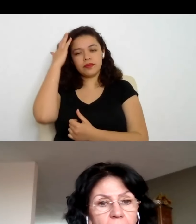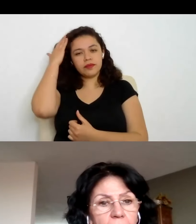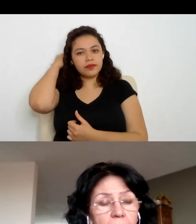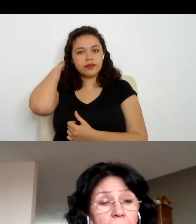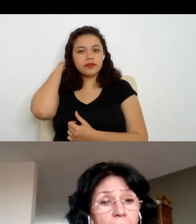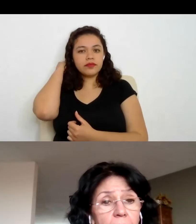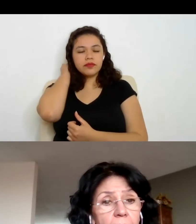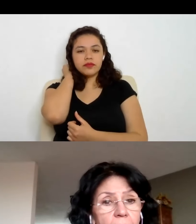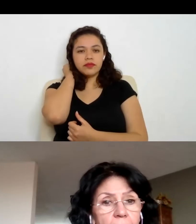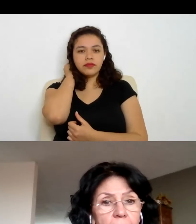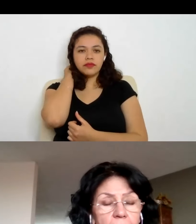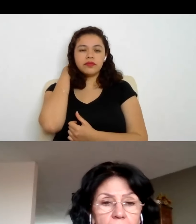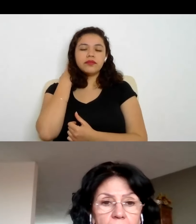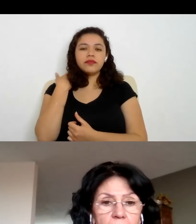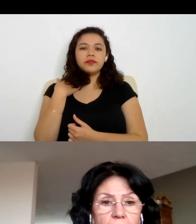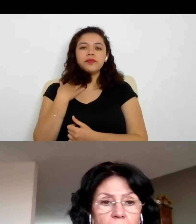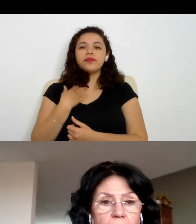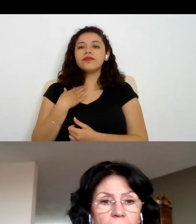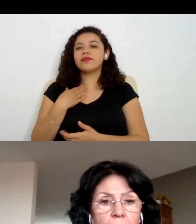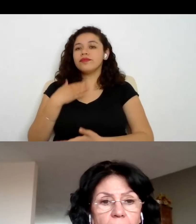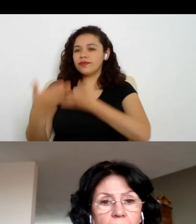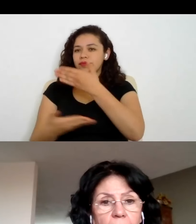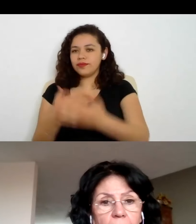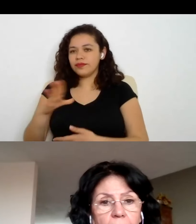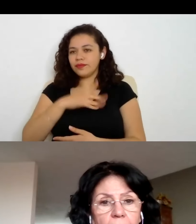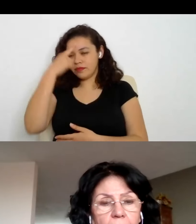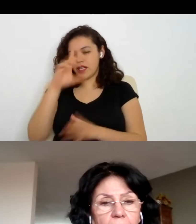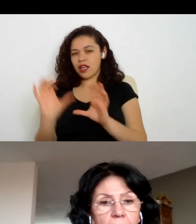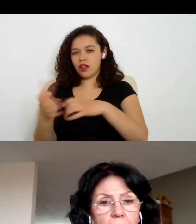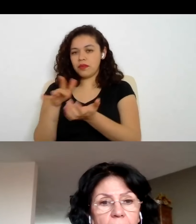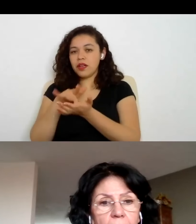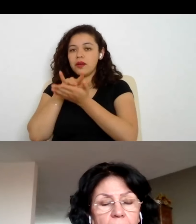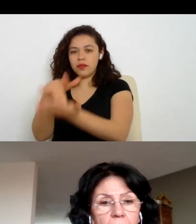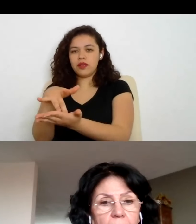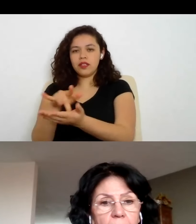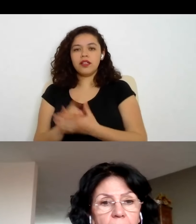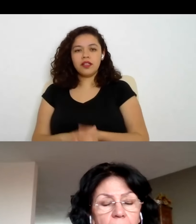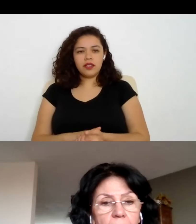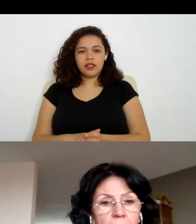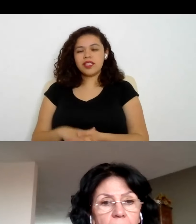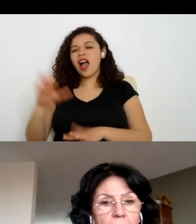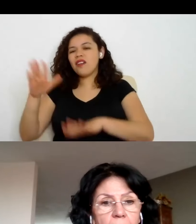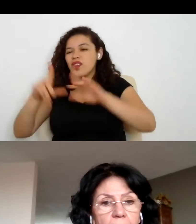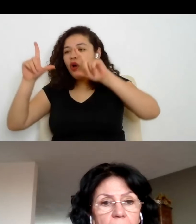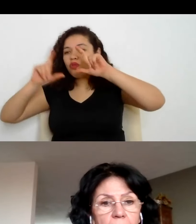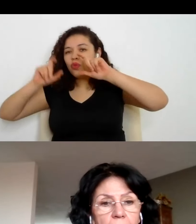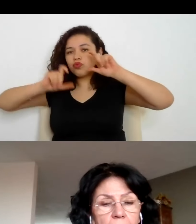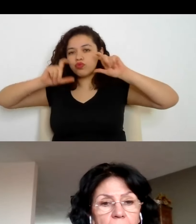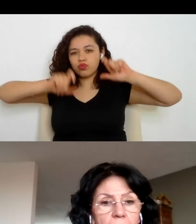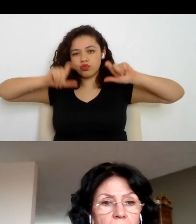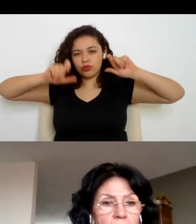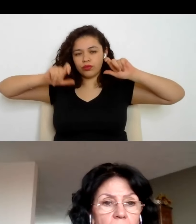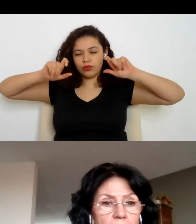tipo de servicios en pro de la comunidad y demás, muchas veces toman fotografías de